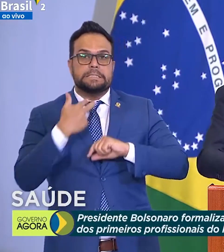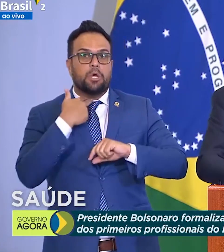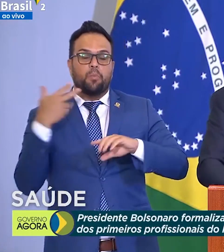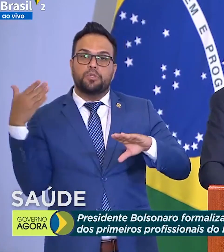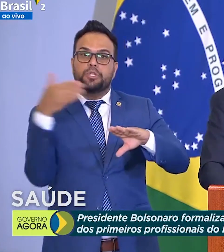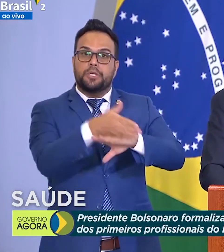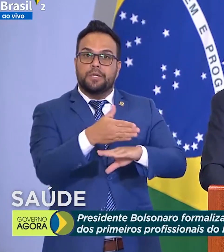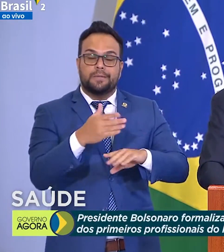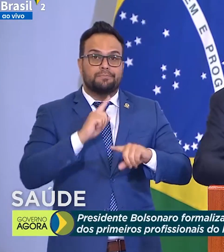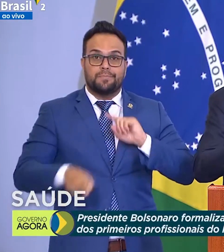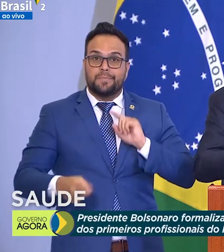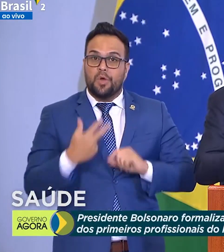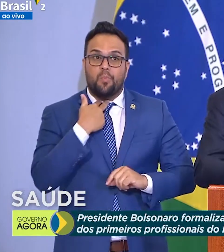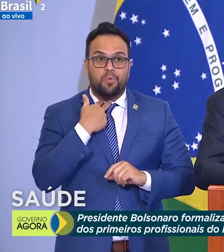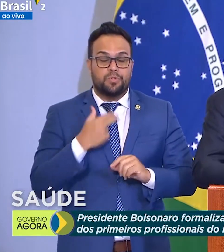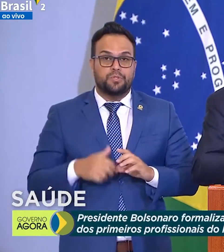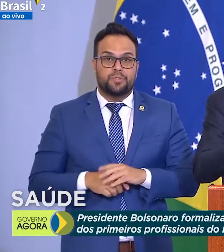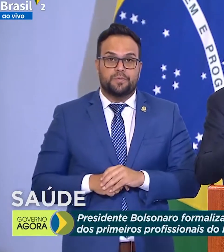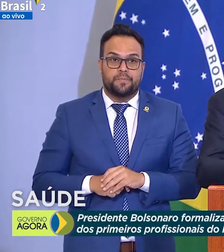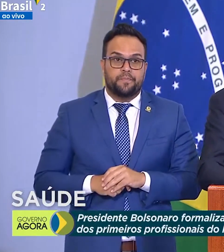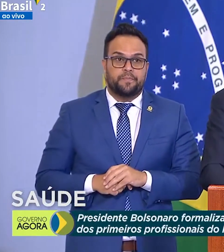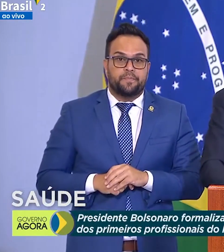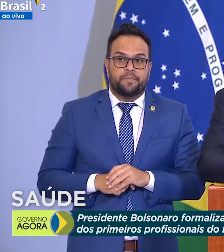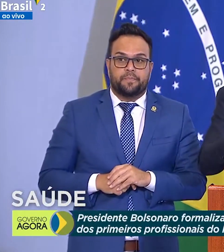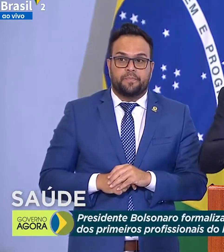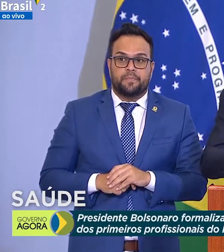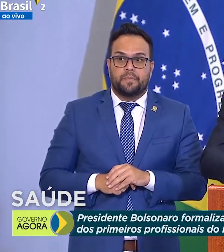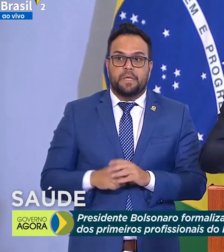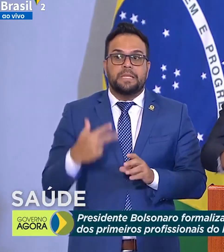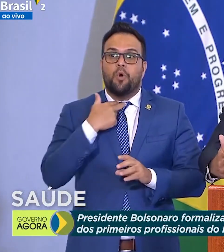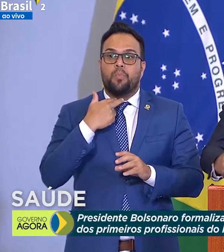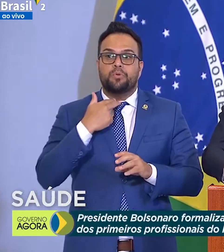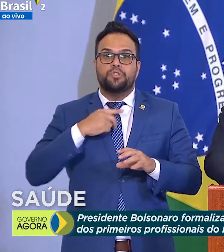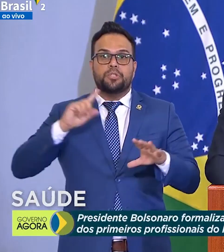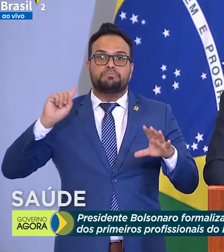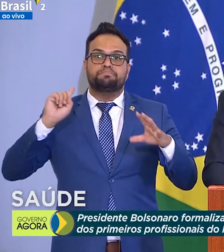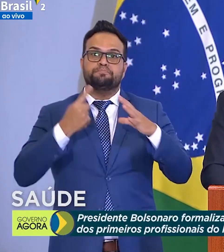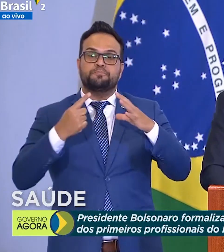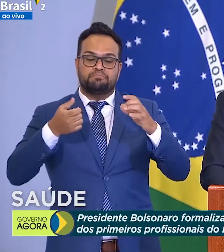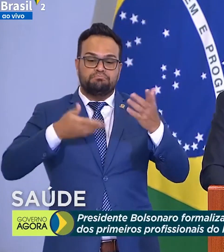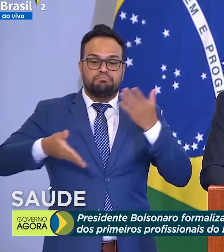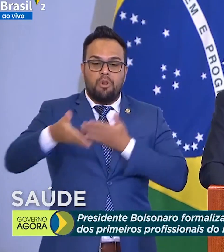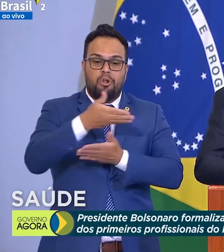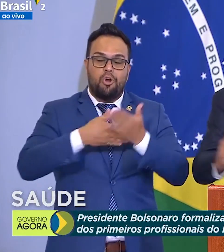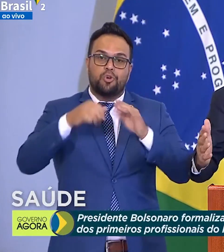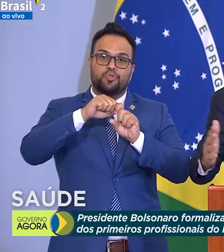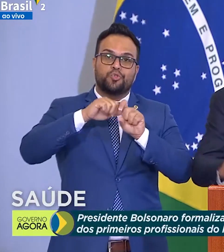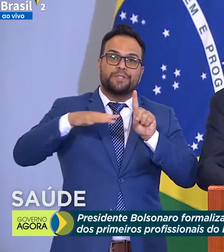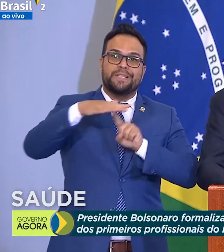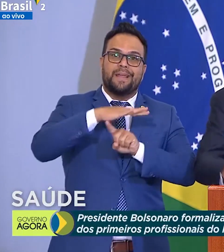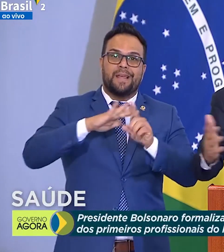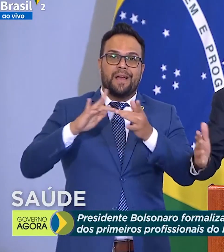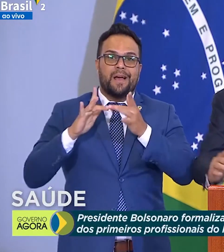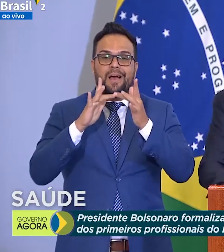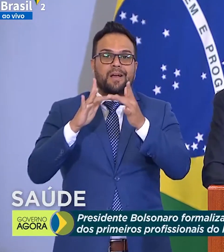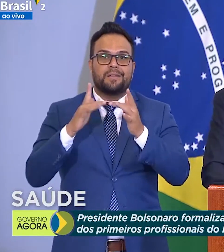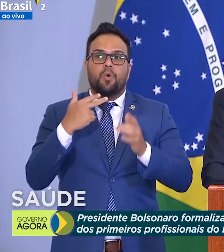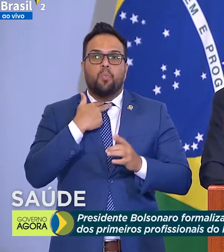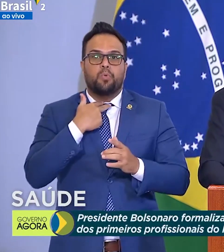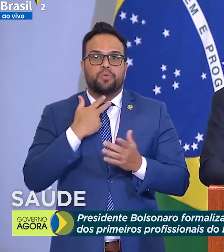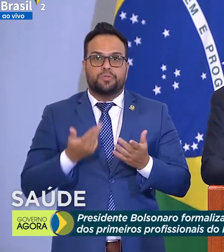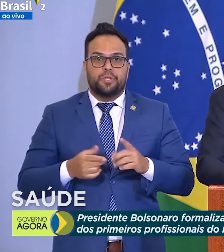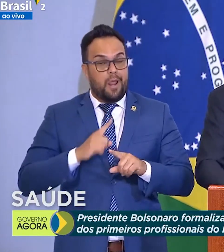festa de casamento. Ele não podia se integrar com a sociedade. Era isso que acontecia com